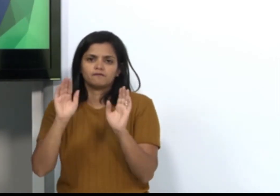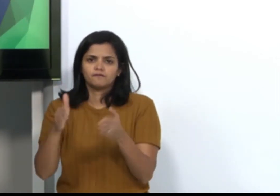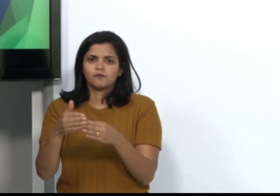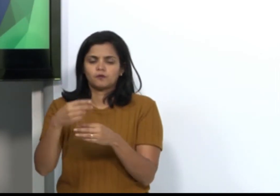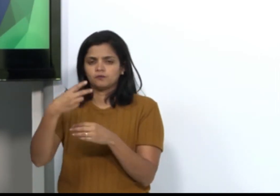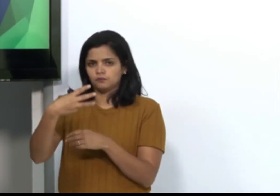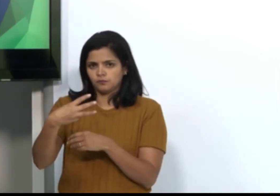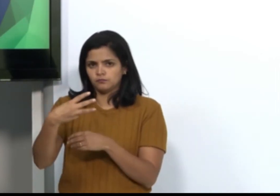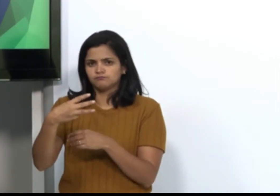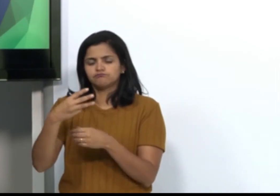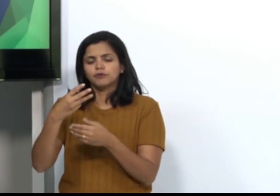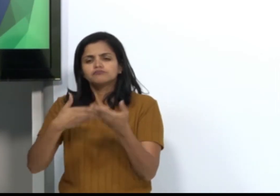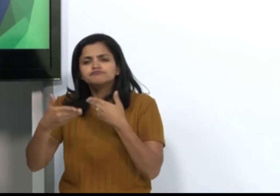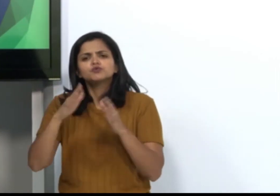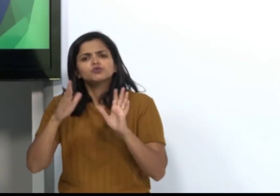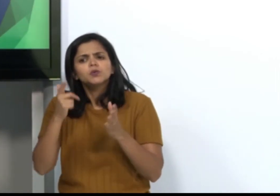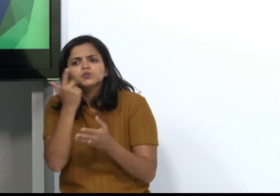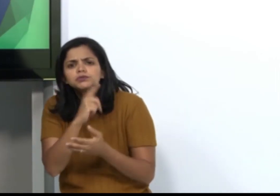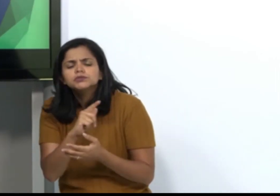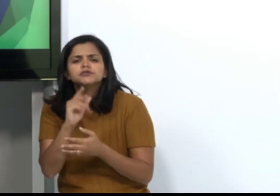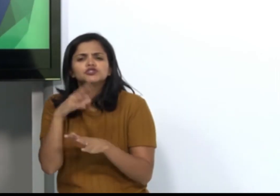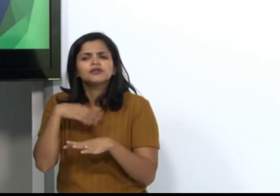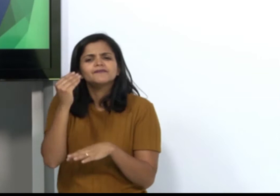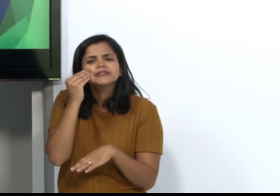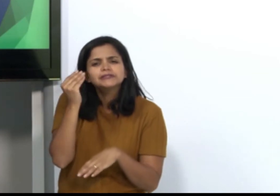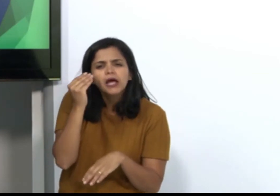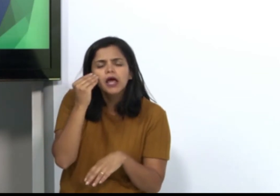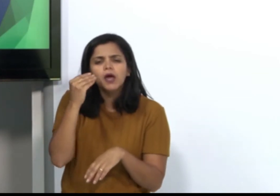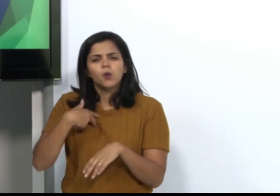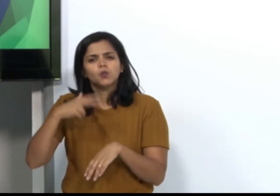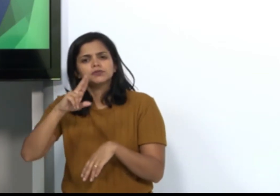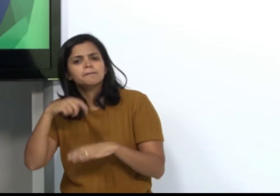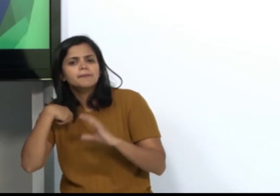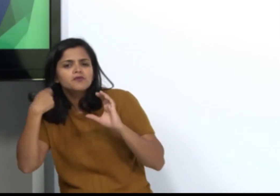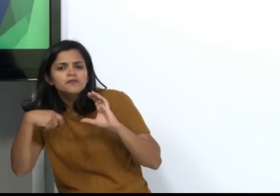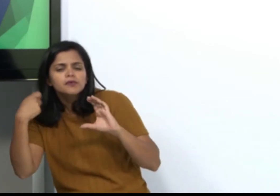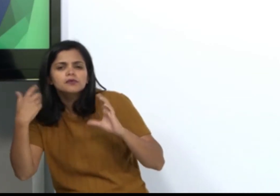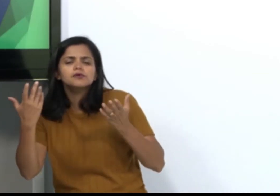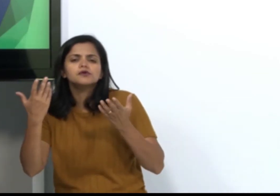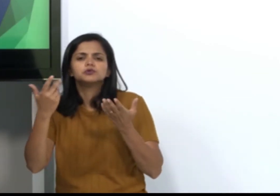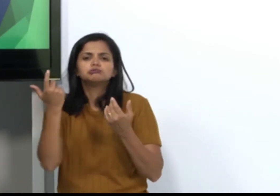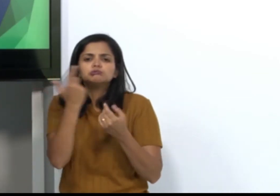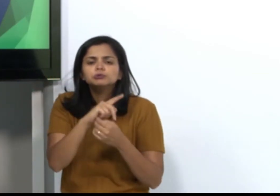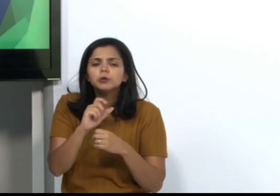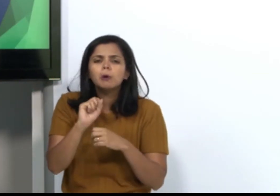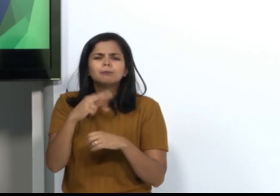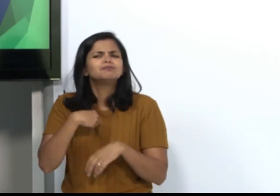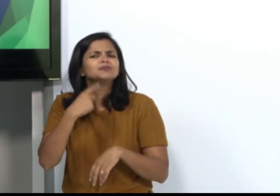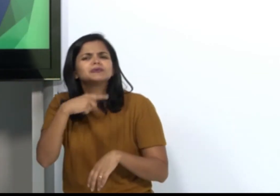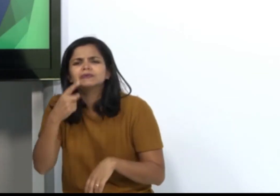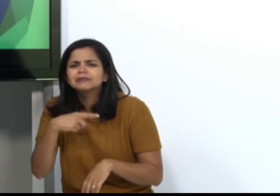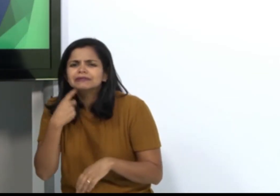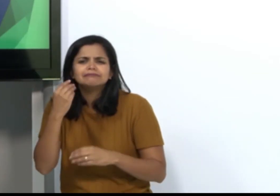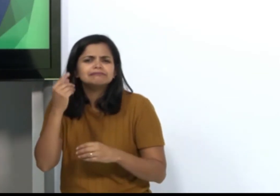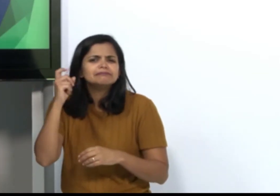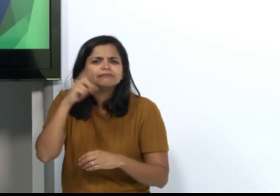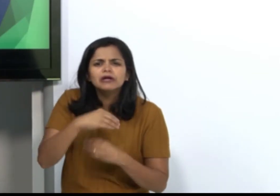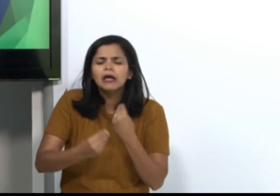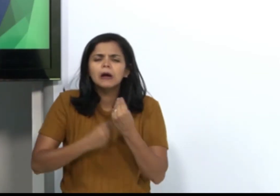até os próprios alunos podem se ajudar. Então, na nossa aula 3, tivemos essa experiência, trabalhamos com